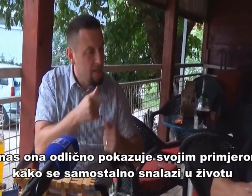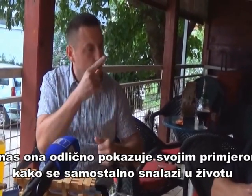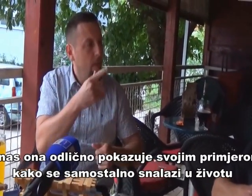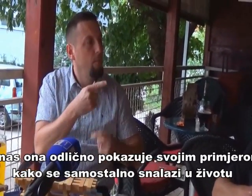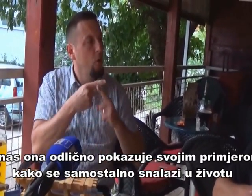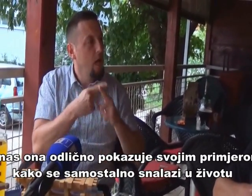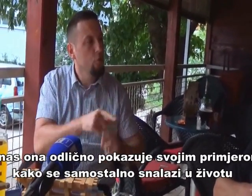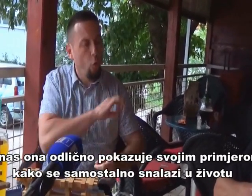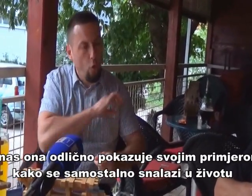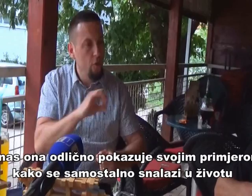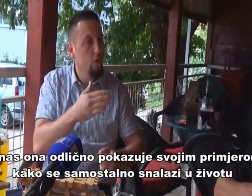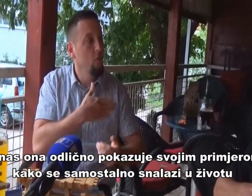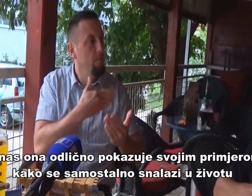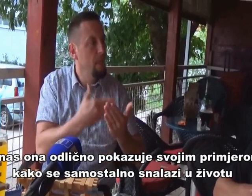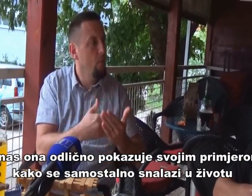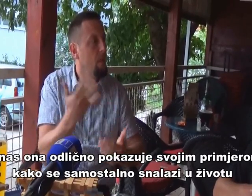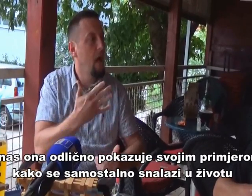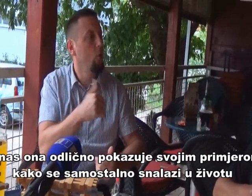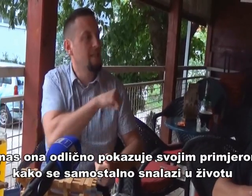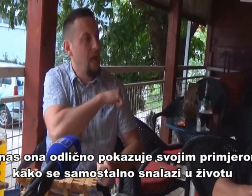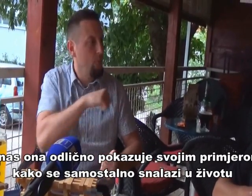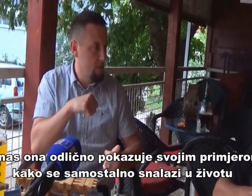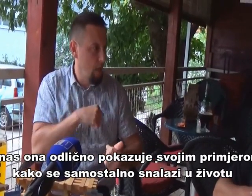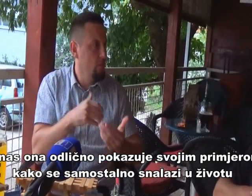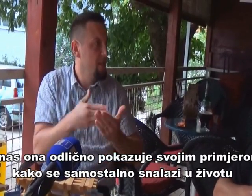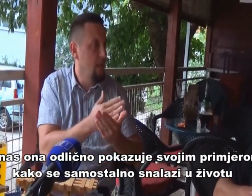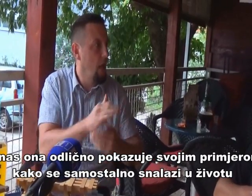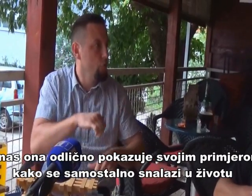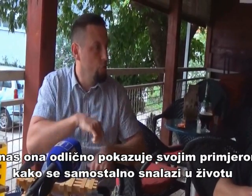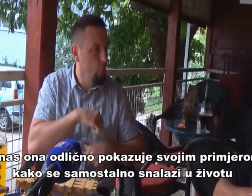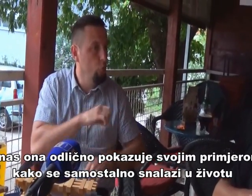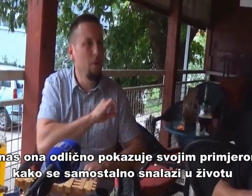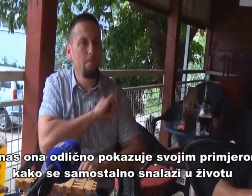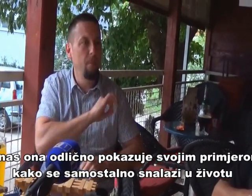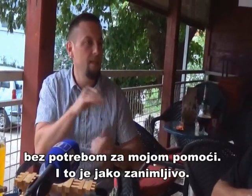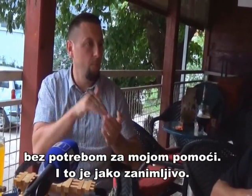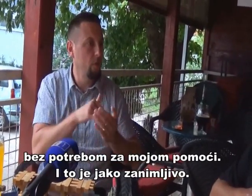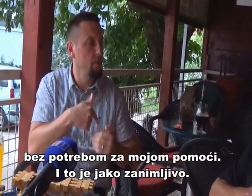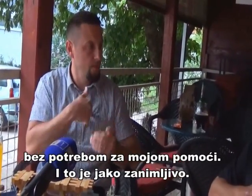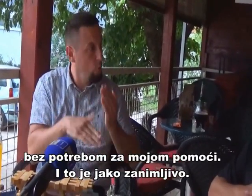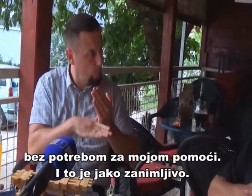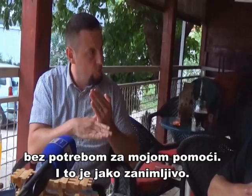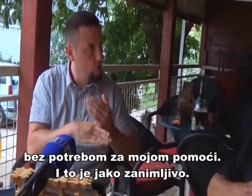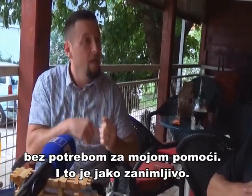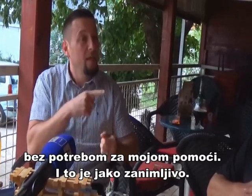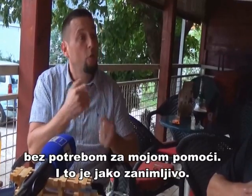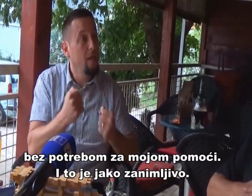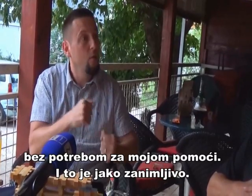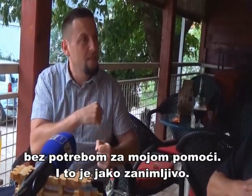ona pokazuje odlično svojim primjerom kako samostalno se snalazi u životu bez potrebe za mojom pomoći. I to je jako